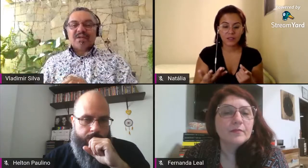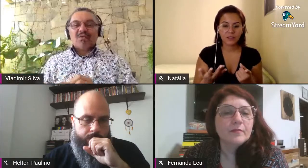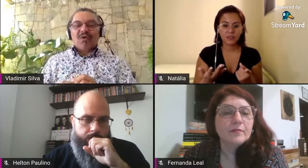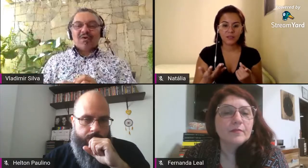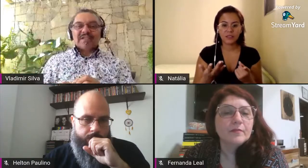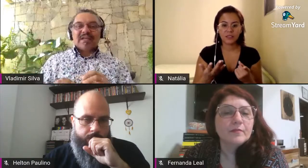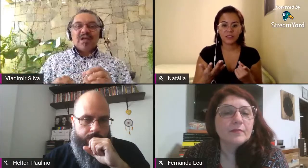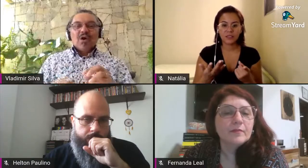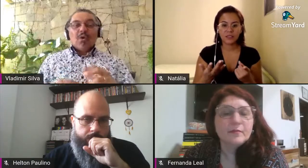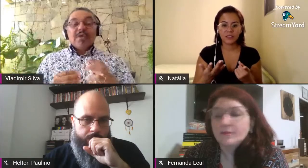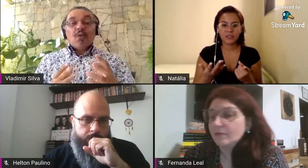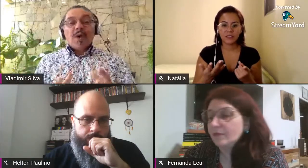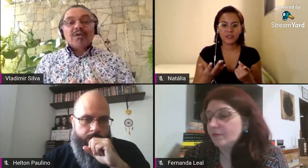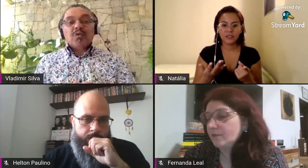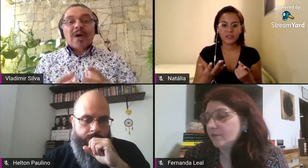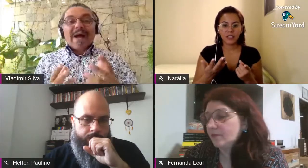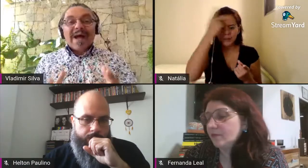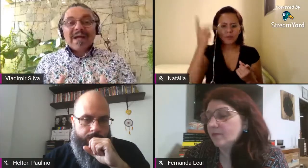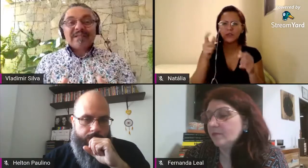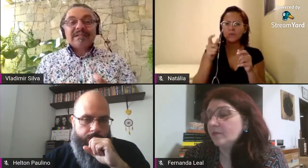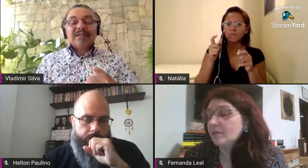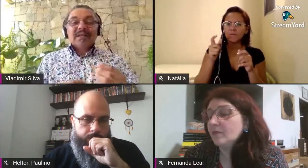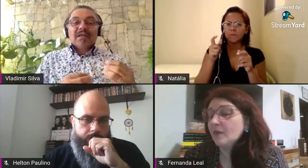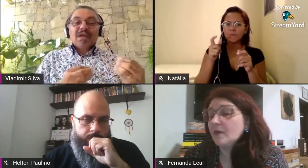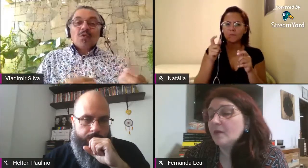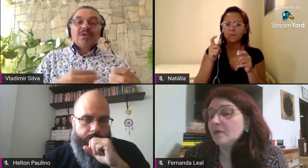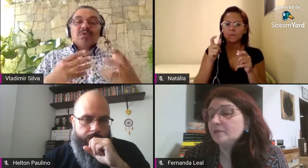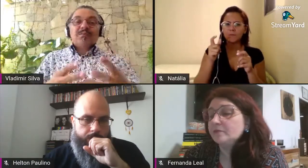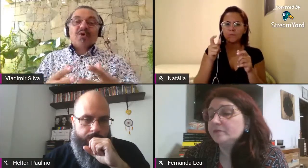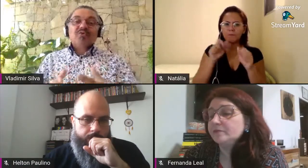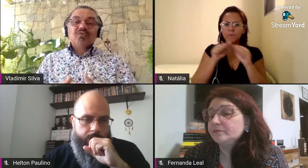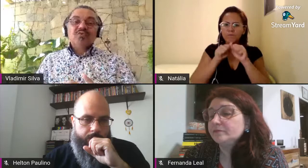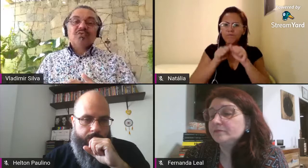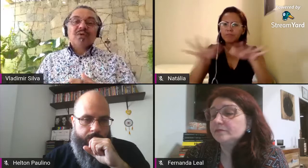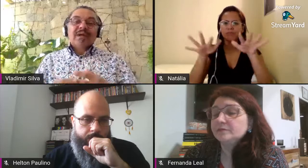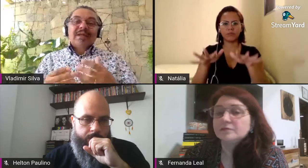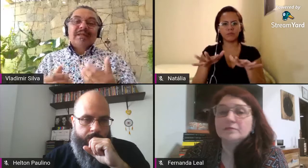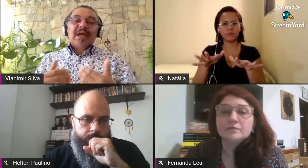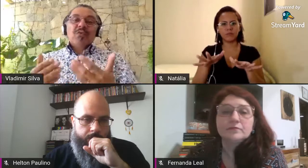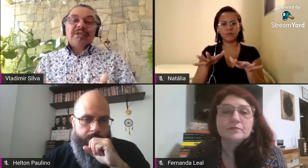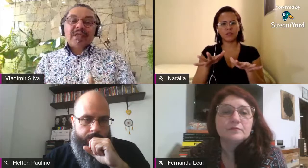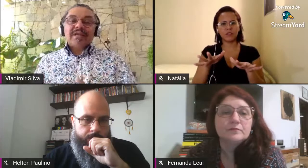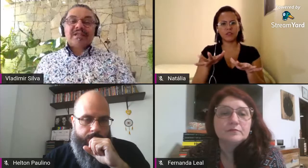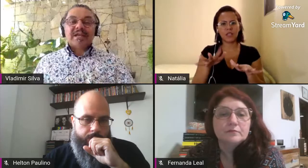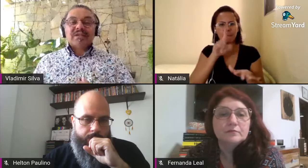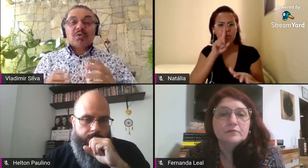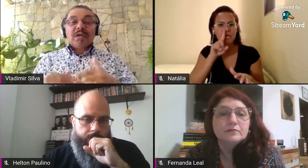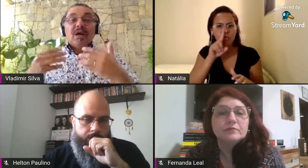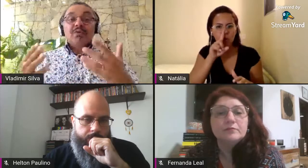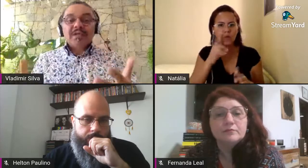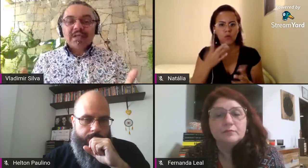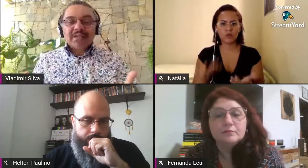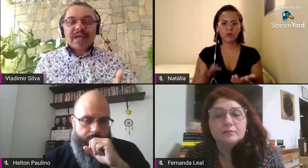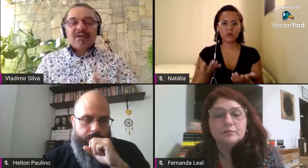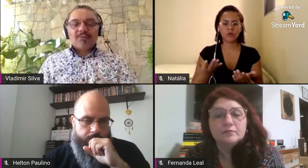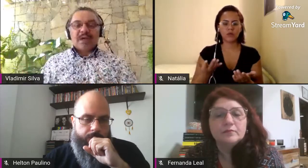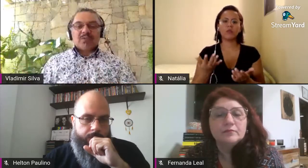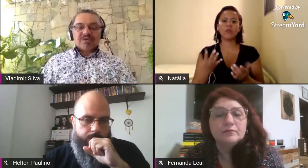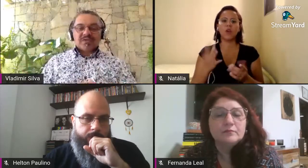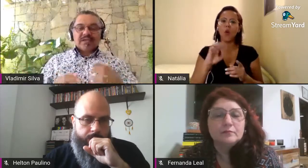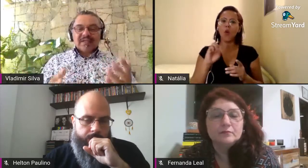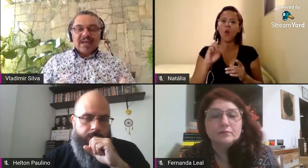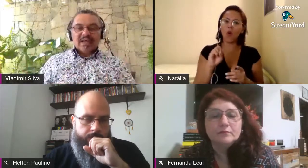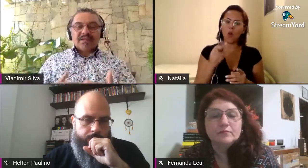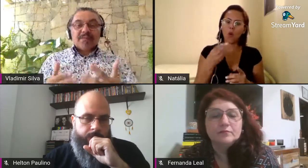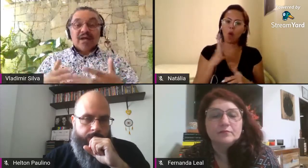figura perigosa ou enquanto arte, enquanto produto não interessante ou não utilitário para